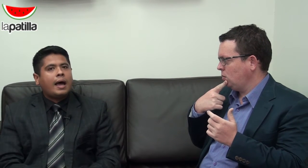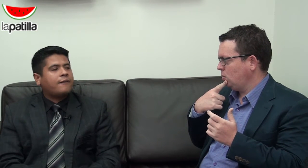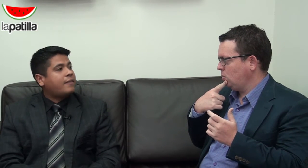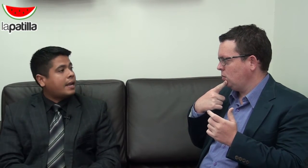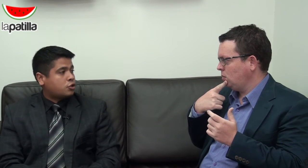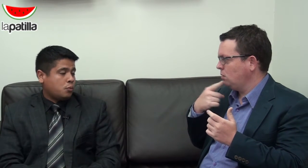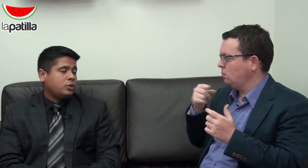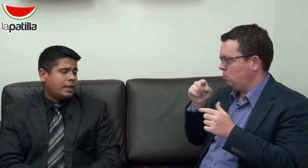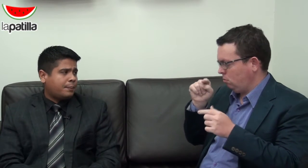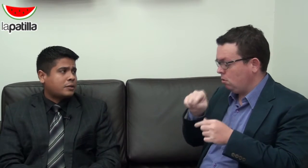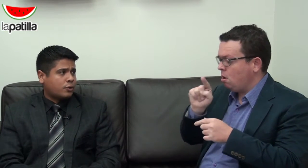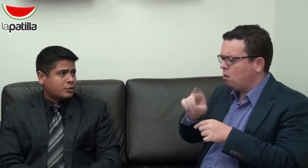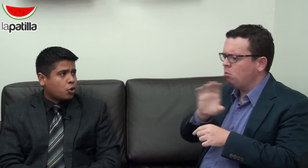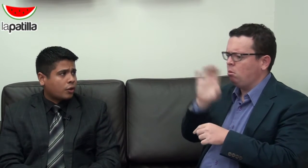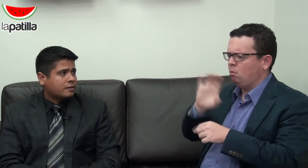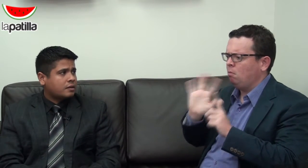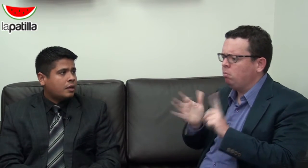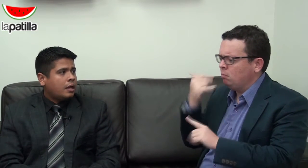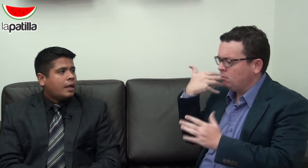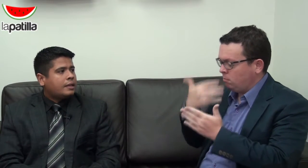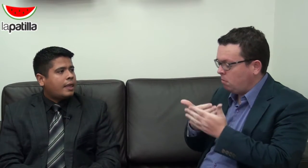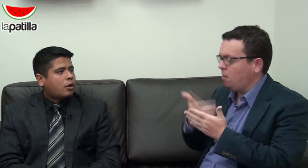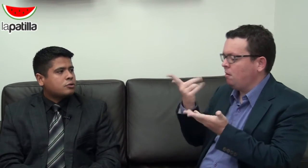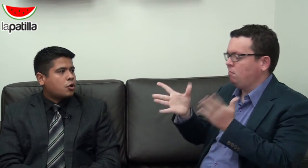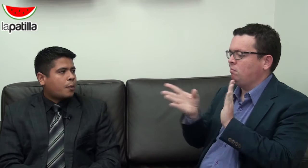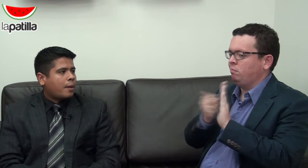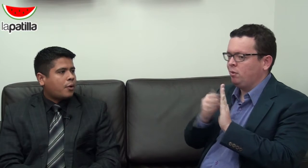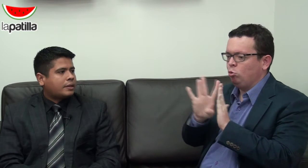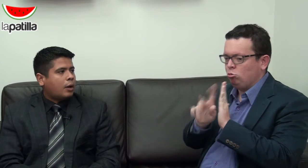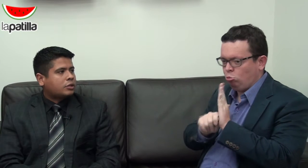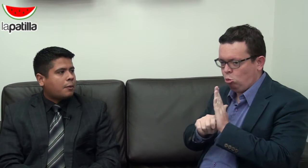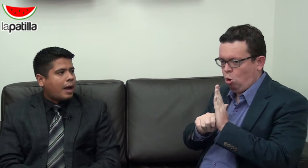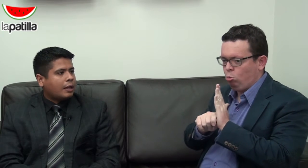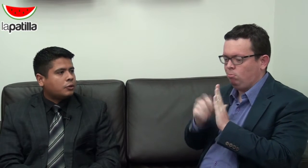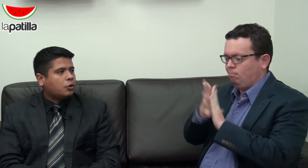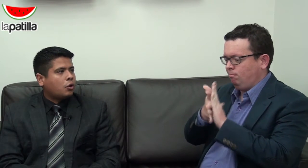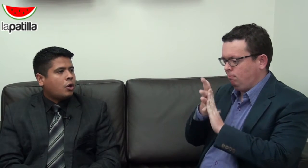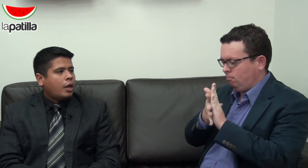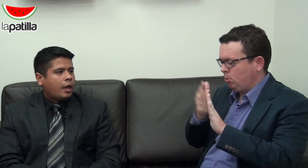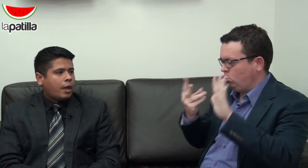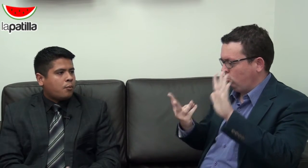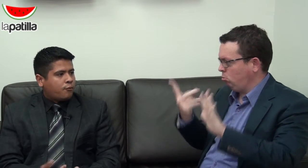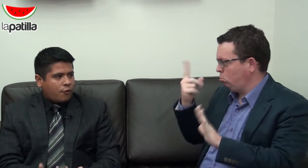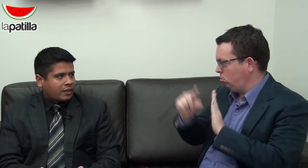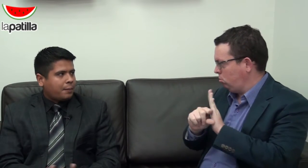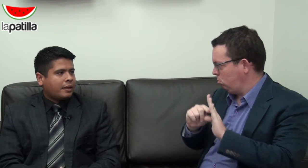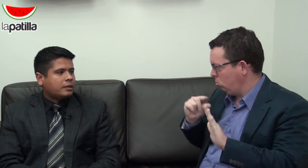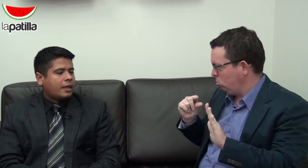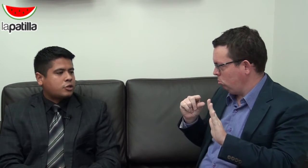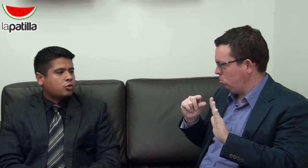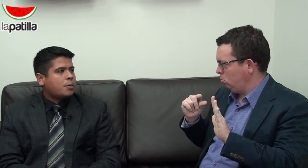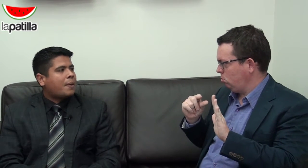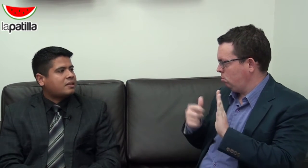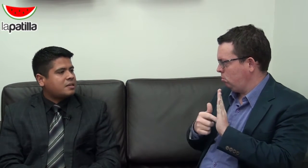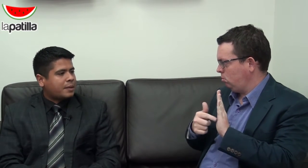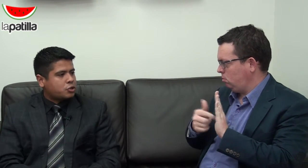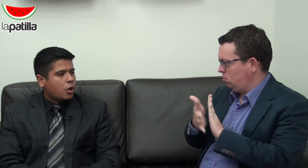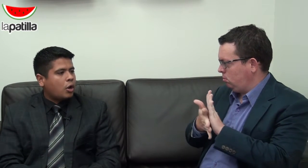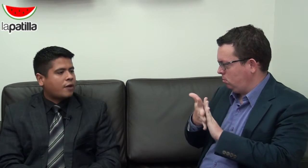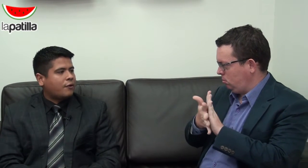Federación Mundial de Personas Sordas. Desde Consorven hemos estado trabajando fuertemente, de hecho tuvimos participación en lo que fue